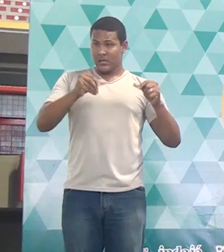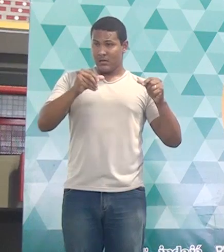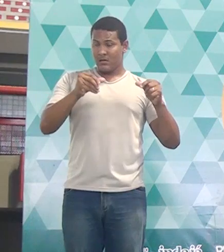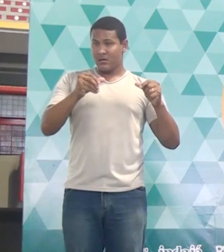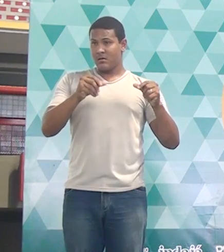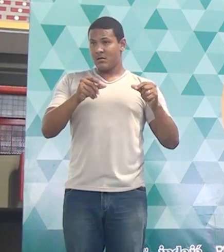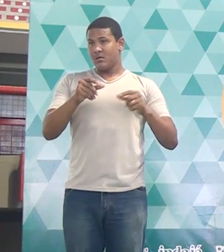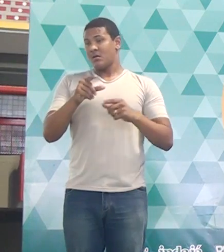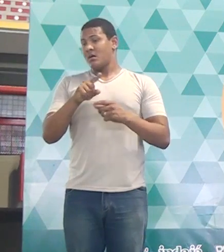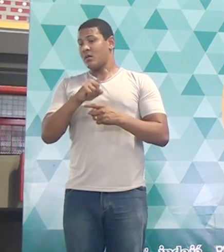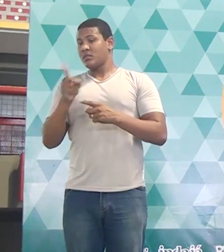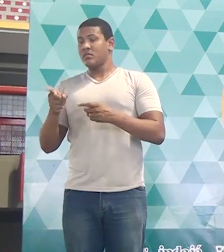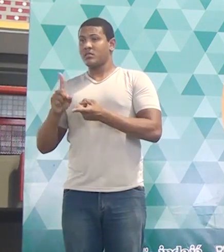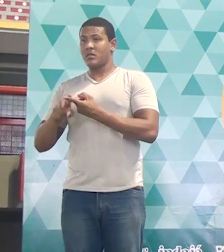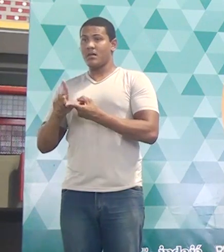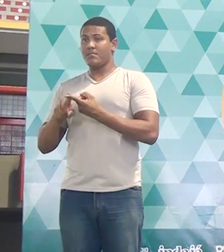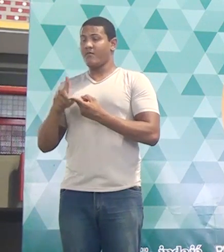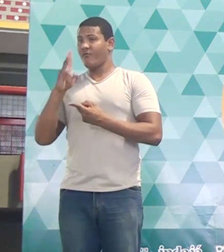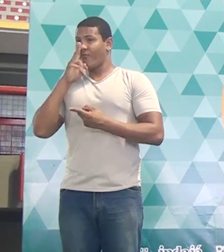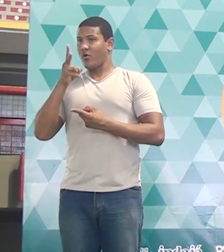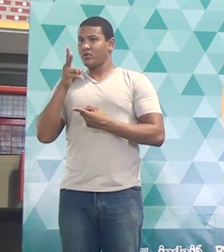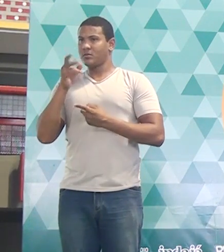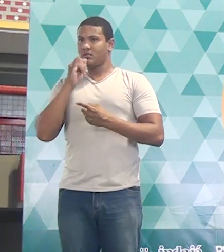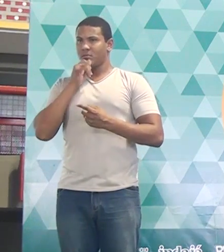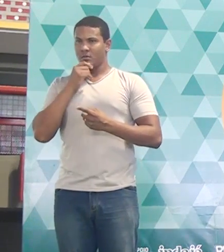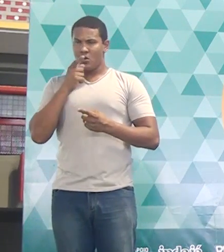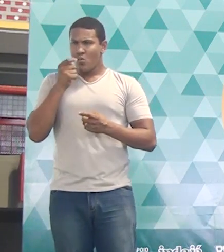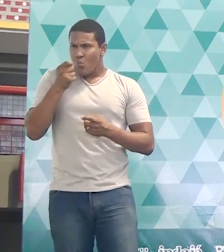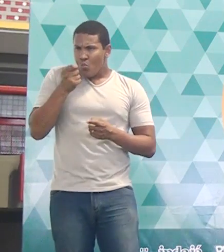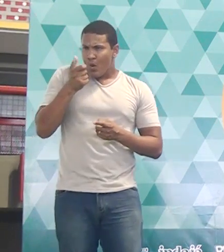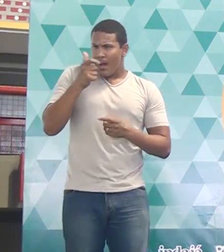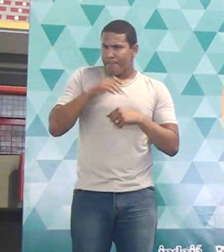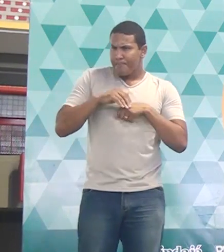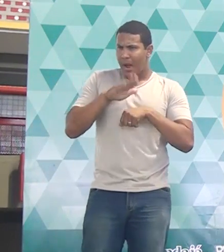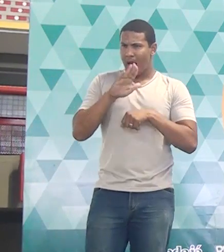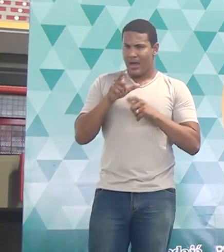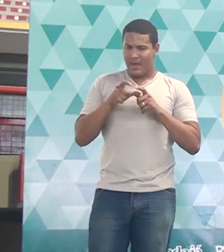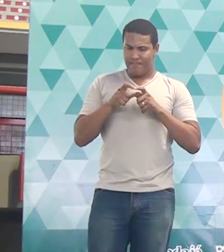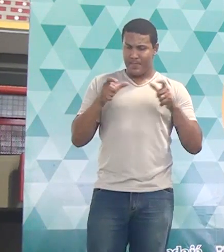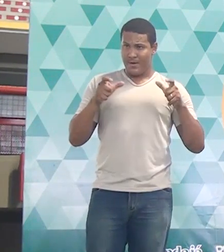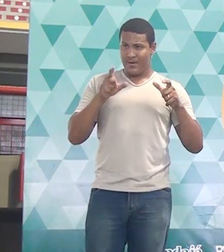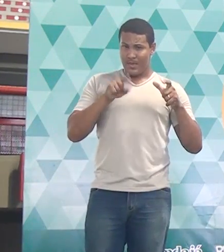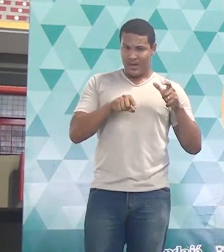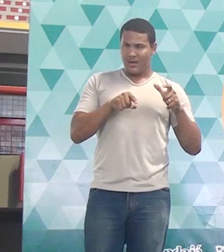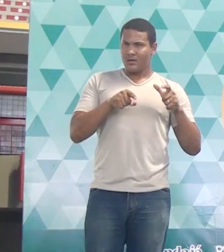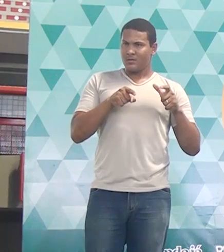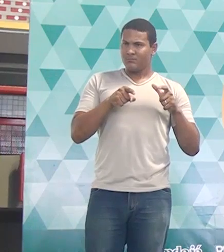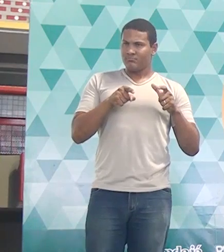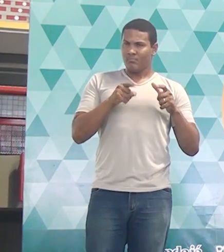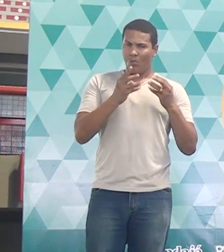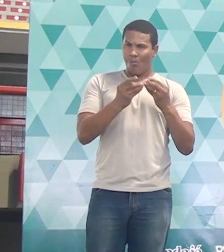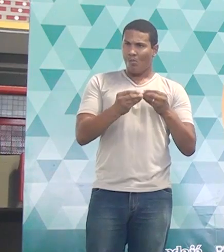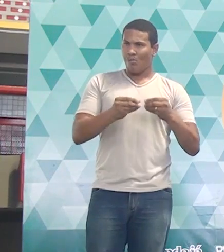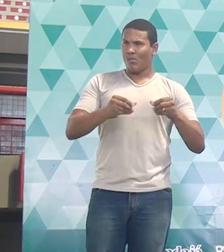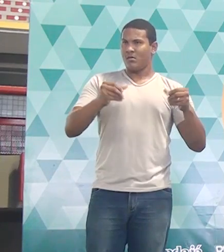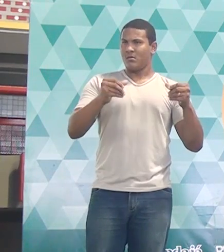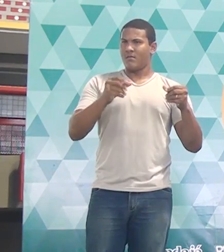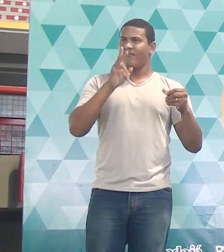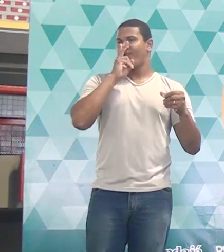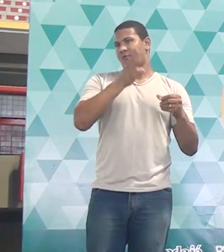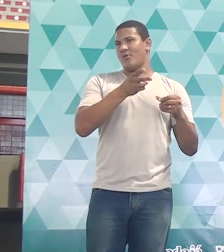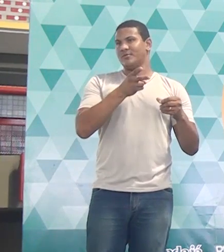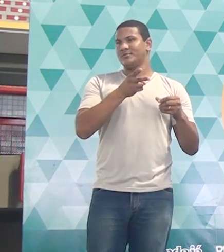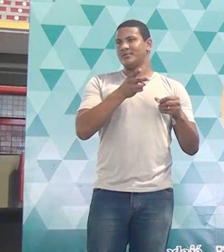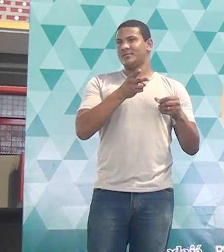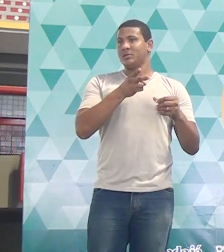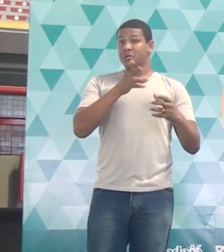toda base solúvel é forte. Então, para ser forte, ela tem que se dissolver na água. Só existe uma base